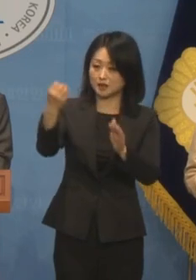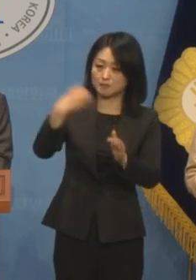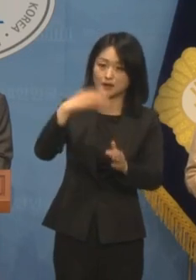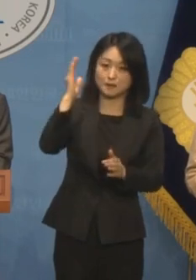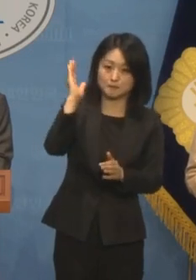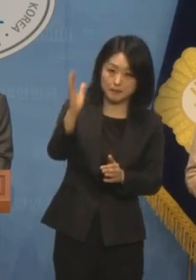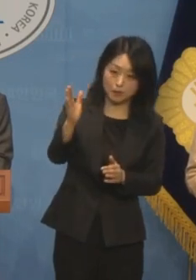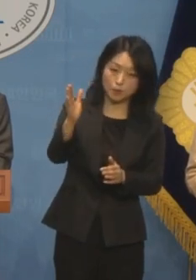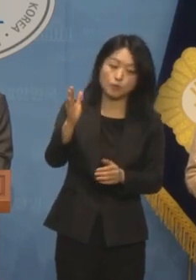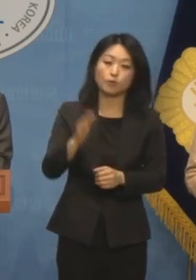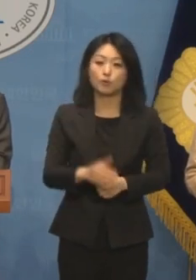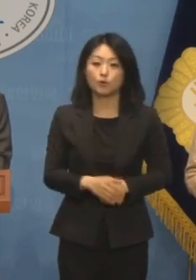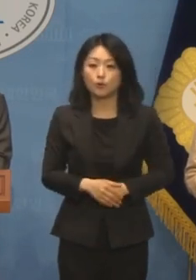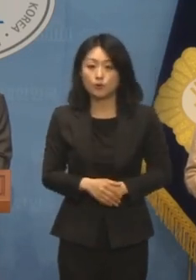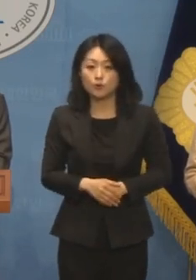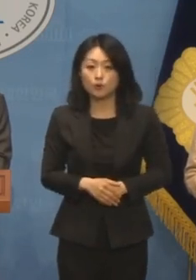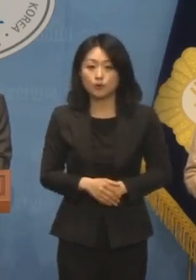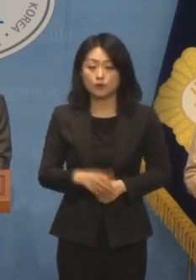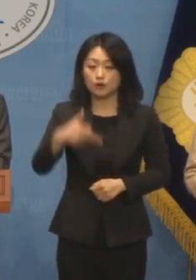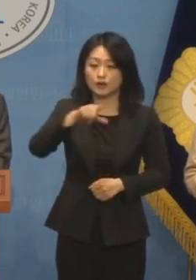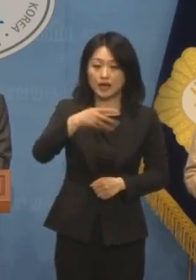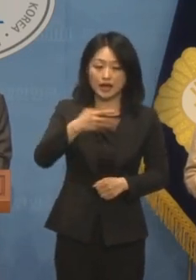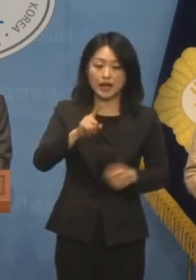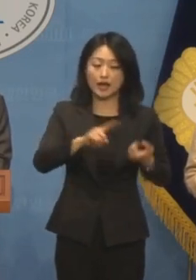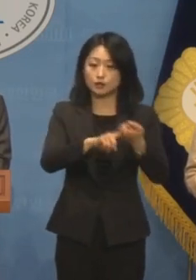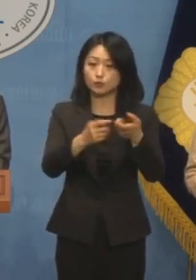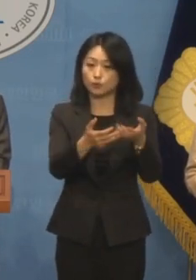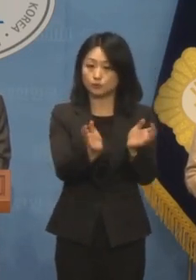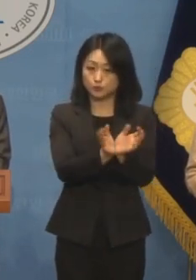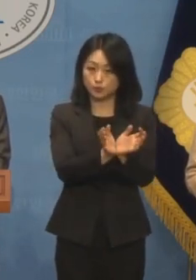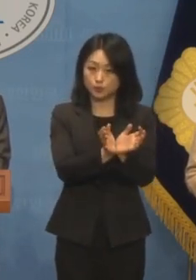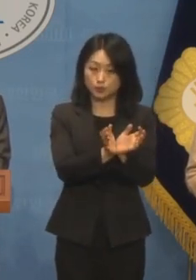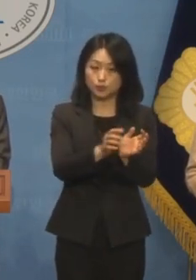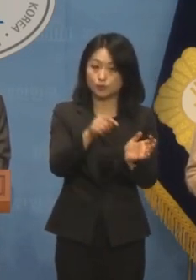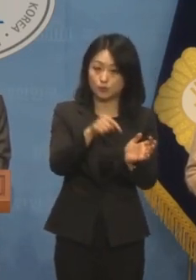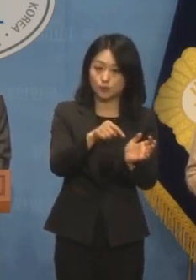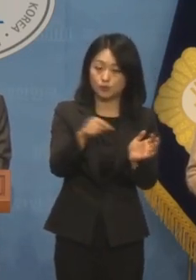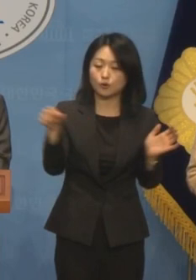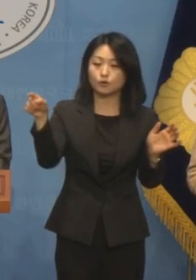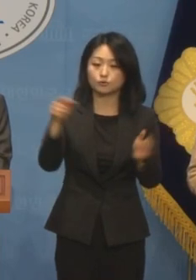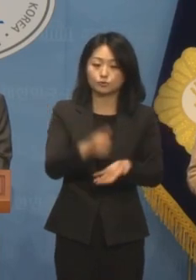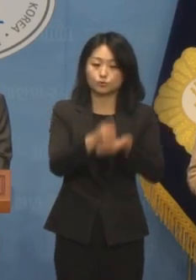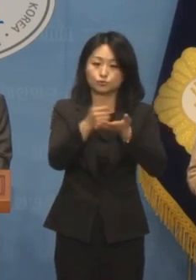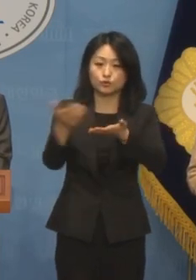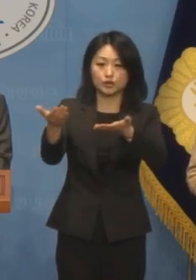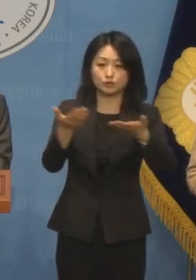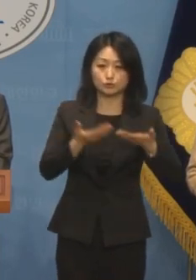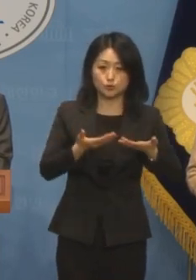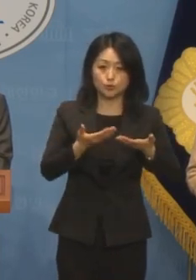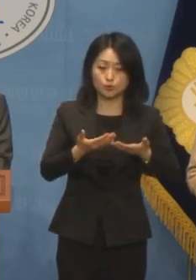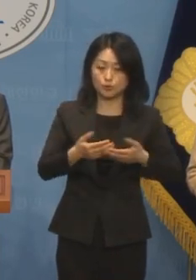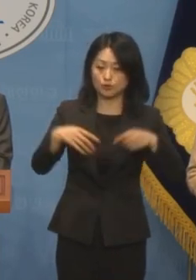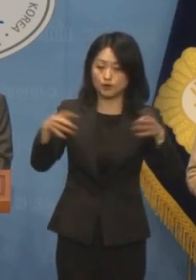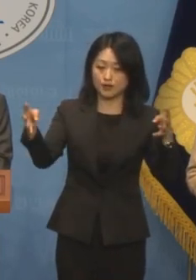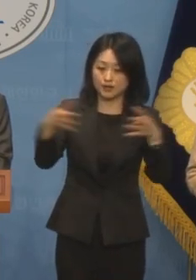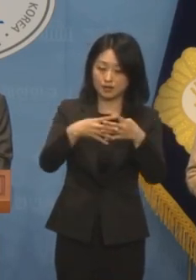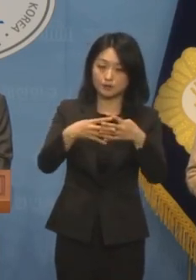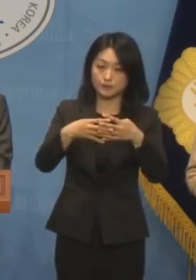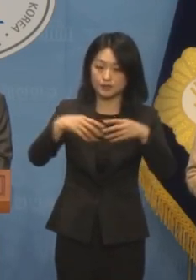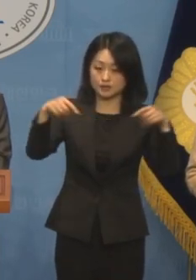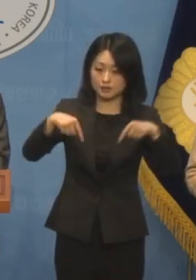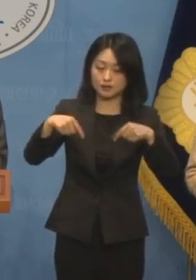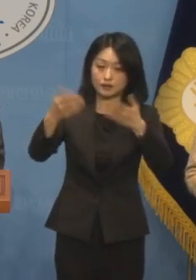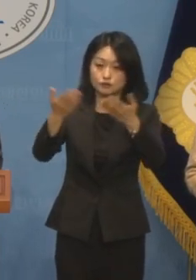주장을 회피하지 말고 카라 노조를 단체를 운영하는 동반자로 존중하고 협의의 장에 나올 것을